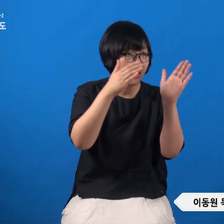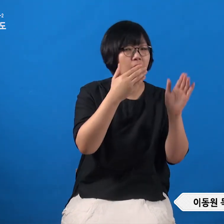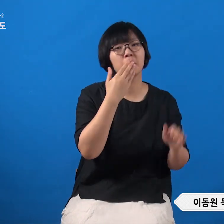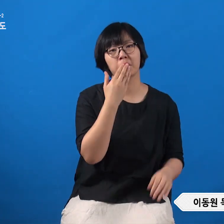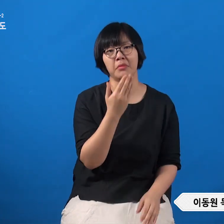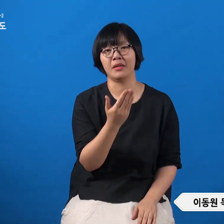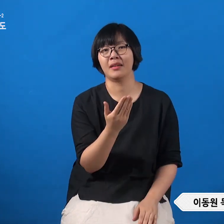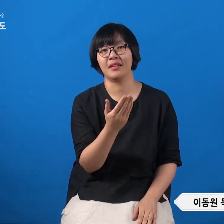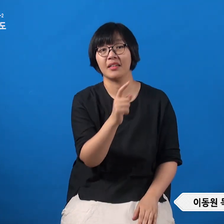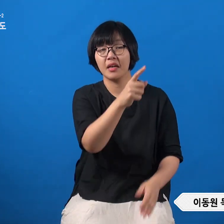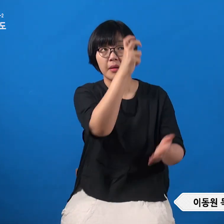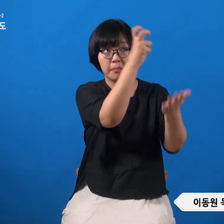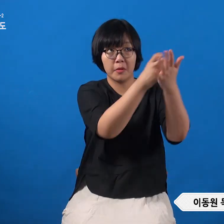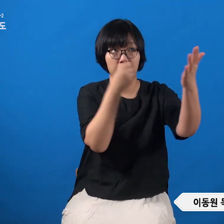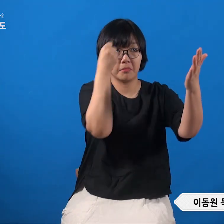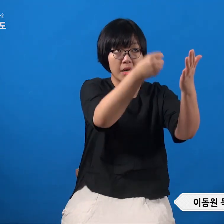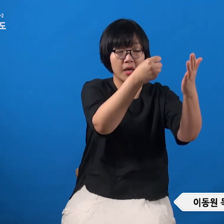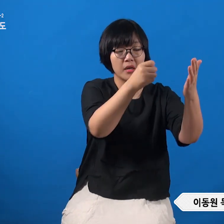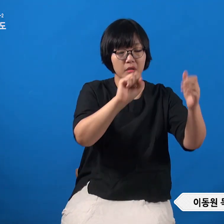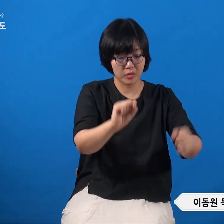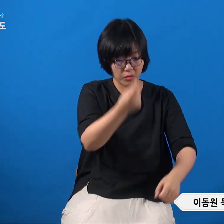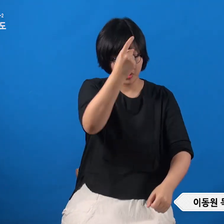시끄러울 수도 있고 고요할 수도 있고.